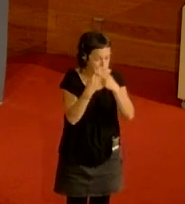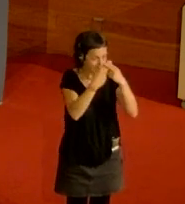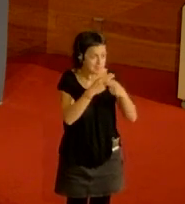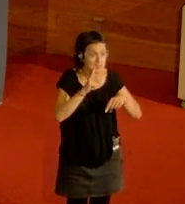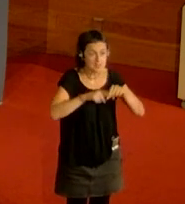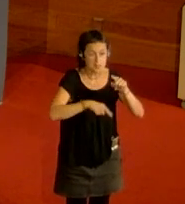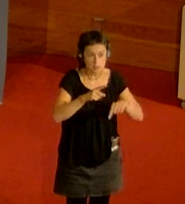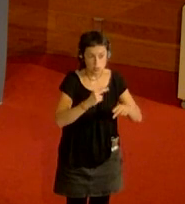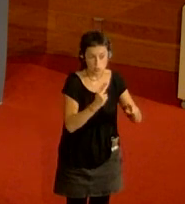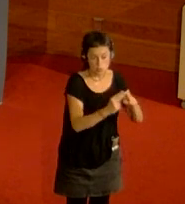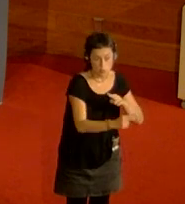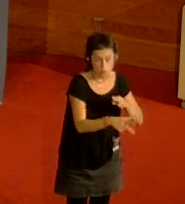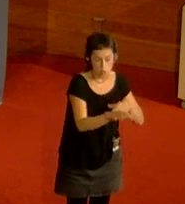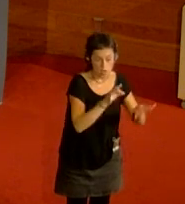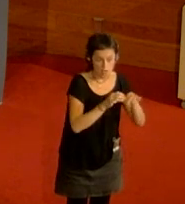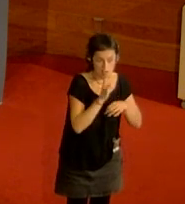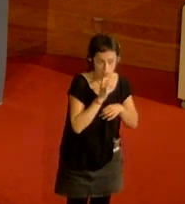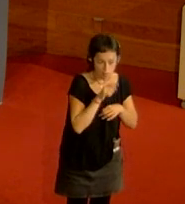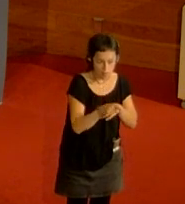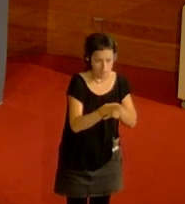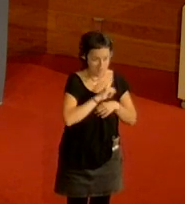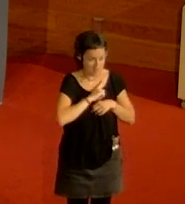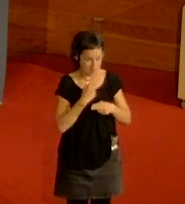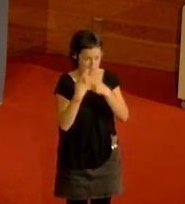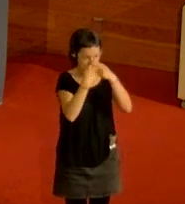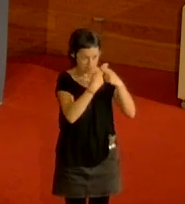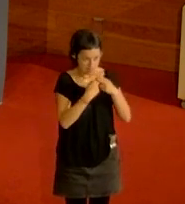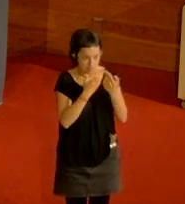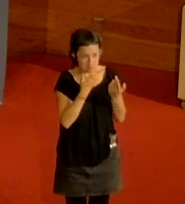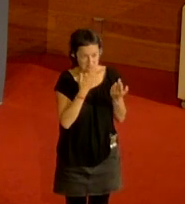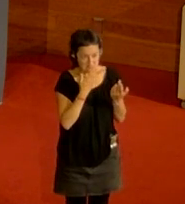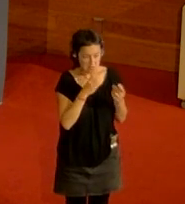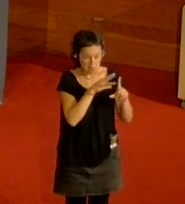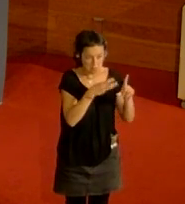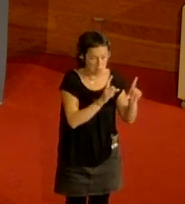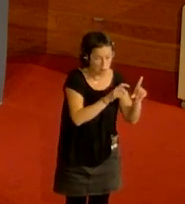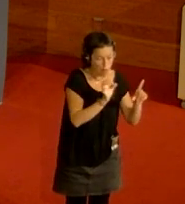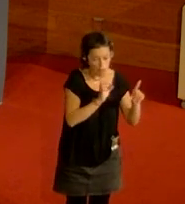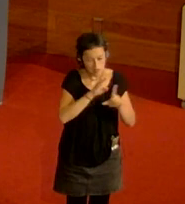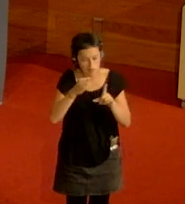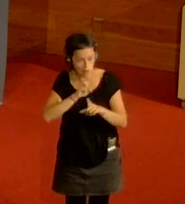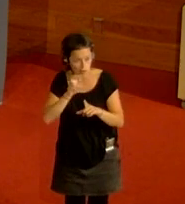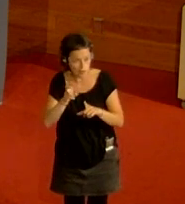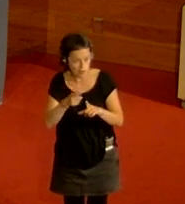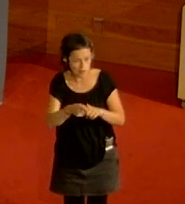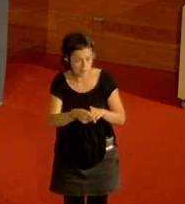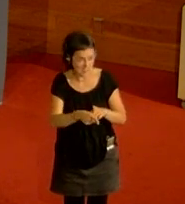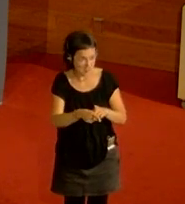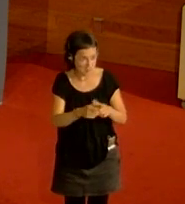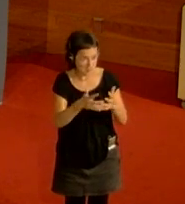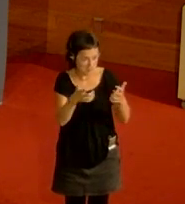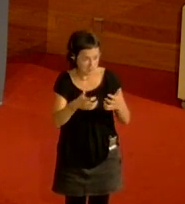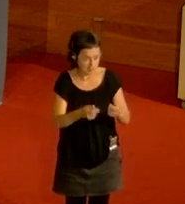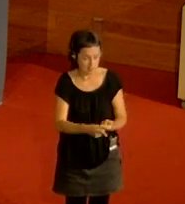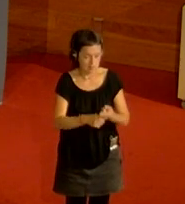respuestas que hemos dado así hemos enl así hemos linkado un enlace u otro así como muchas veces también